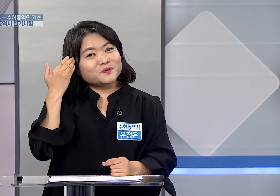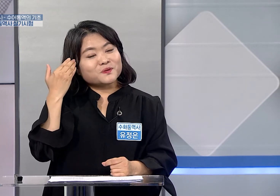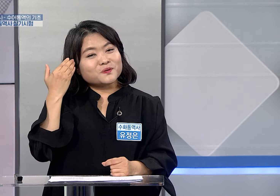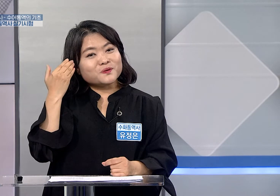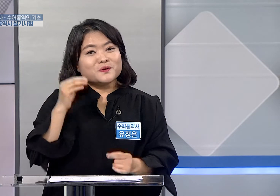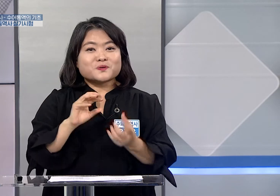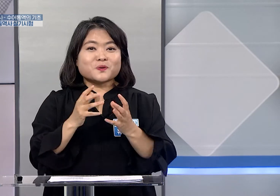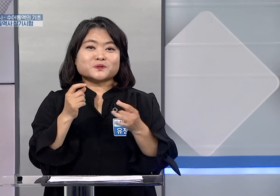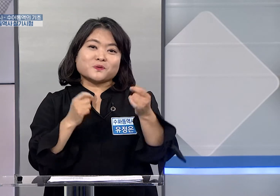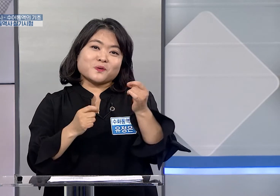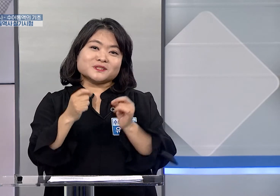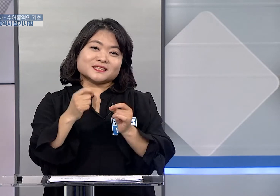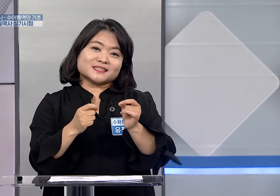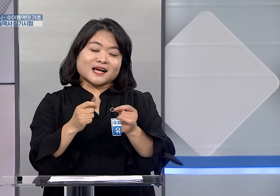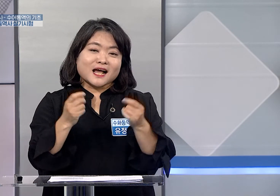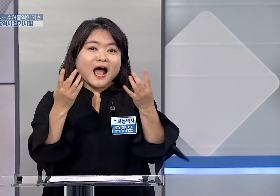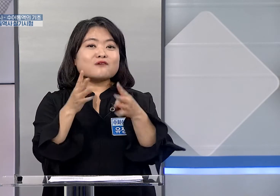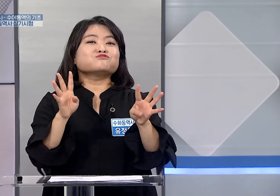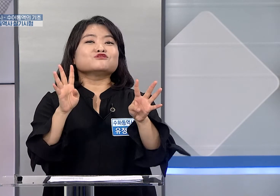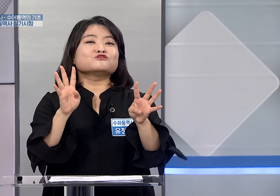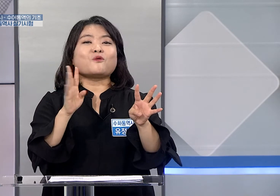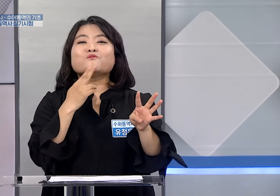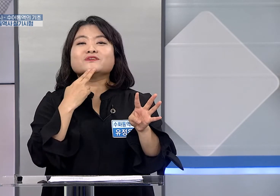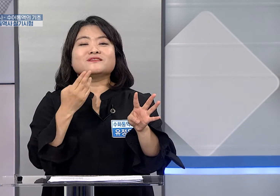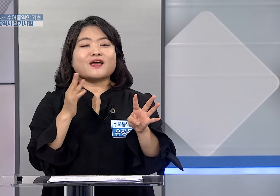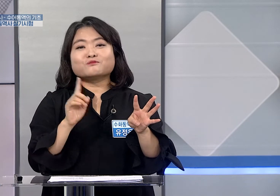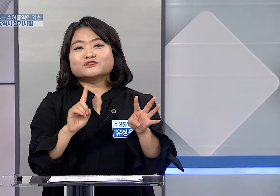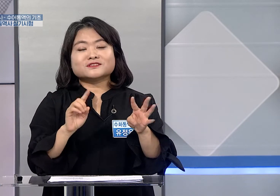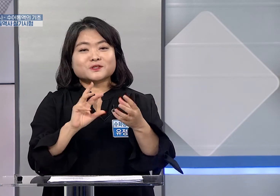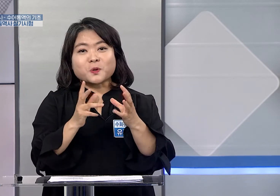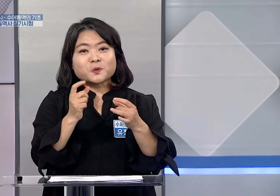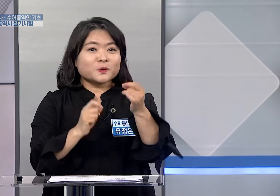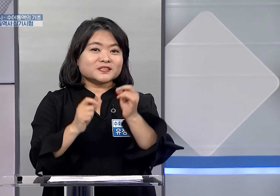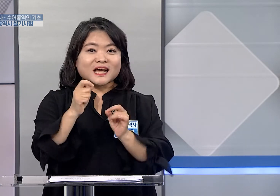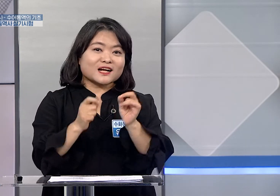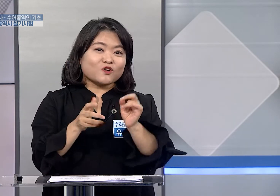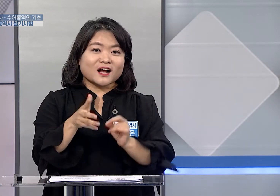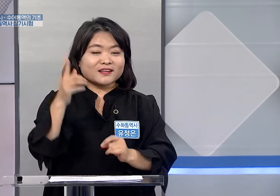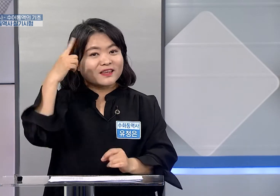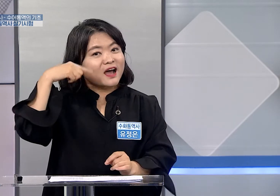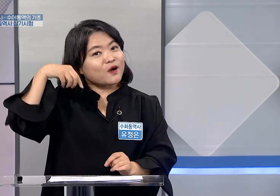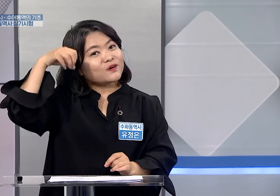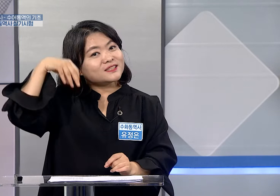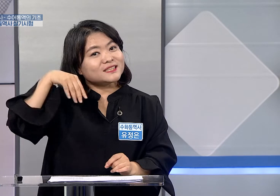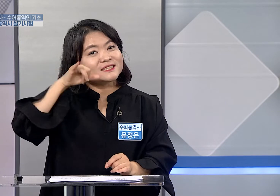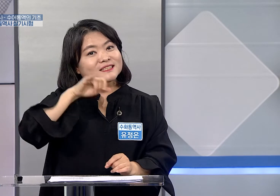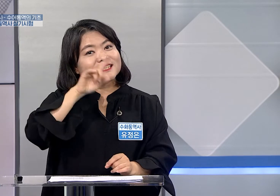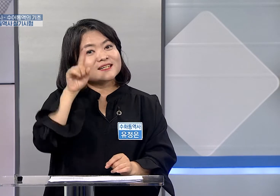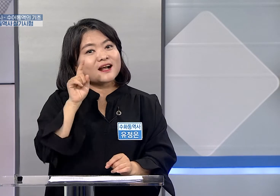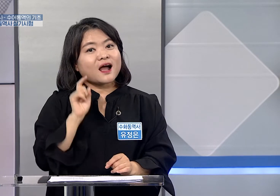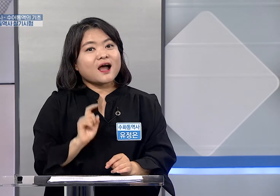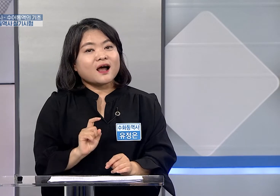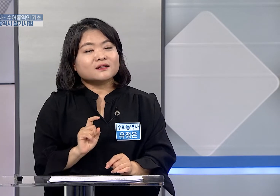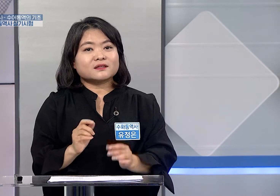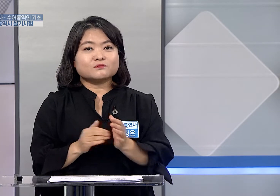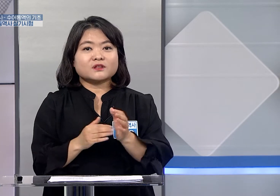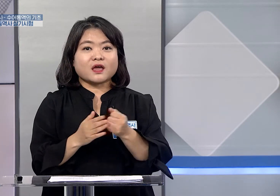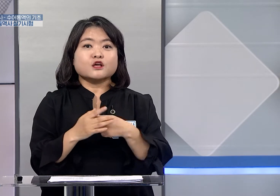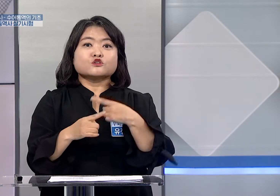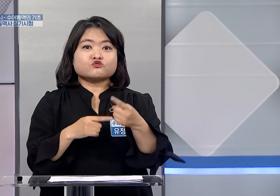상식으로 꽃꽂이 학부도 없는데 무슨 꽃꽂이 학과가 대학원이 있을까? 때문에